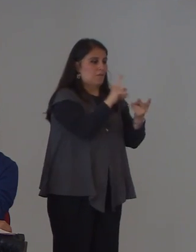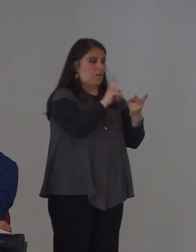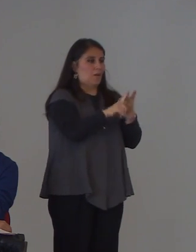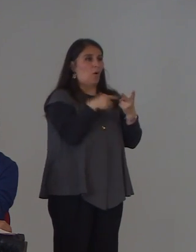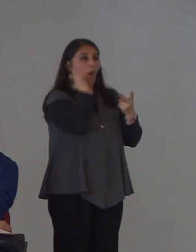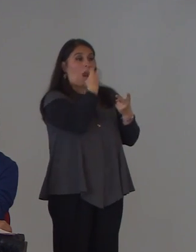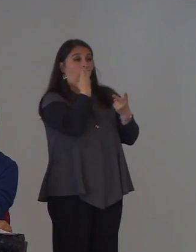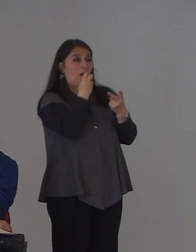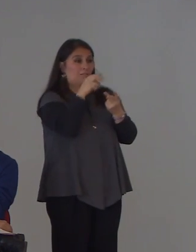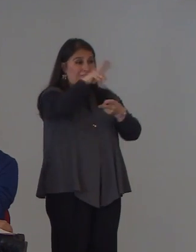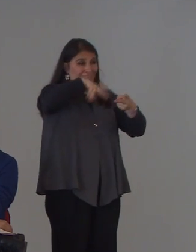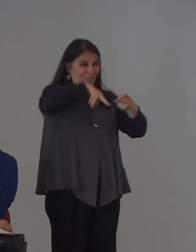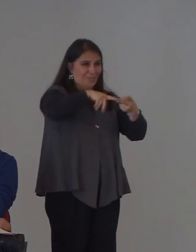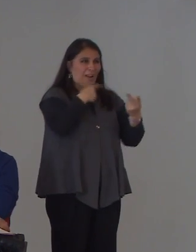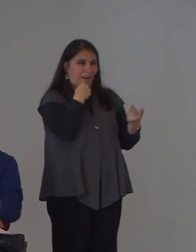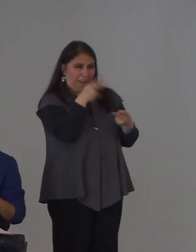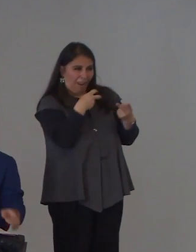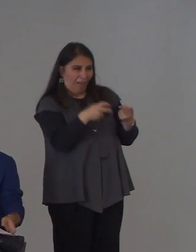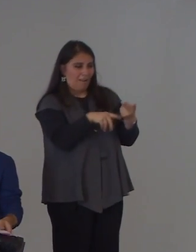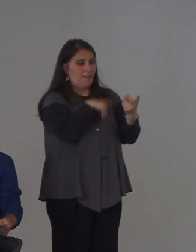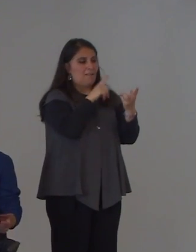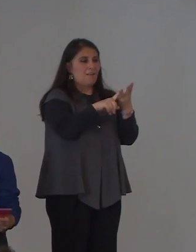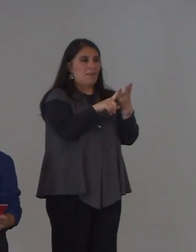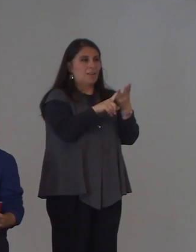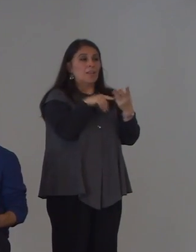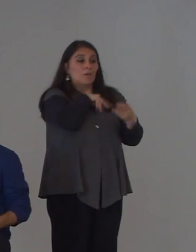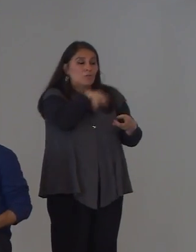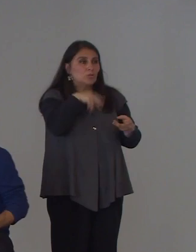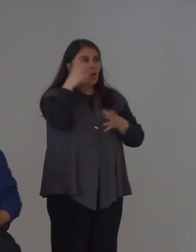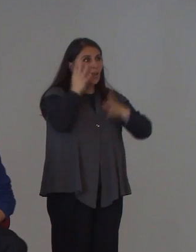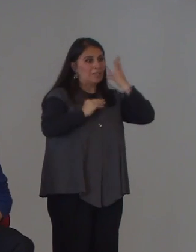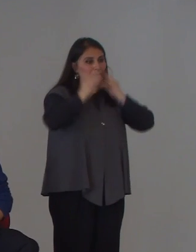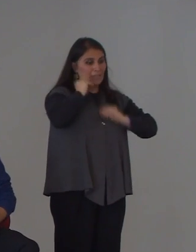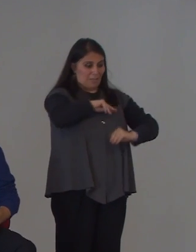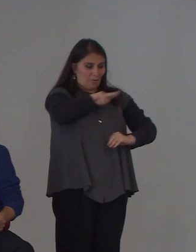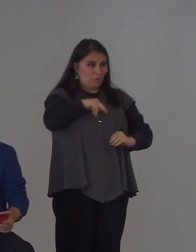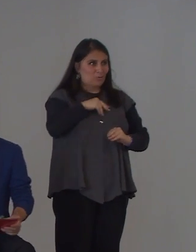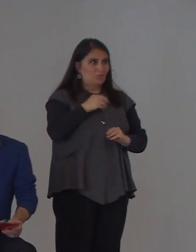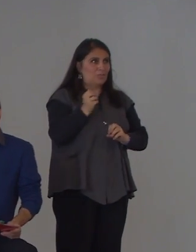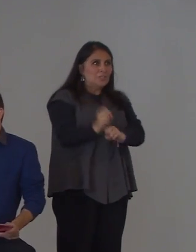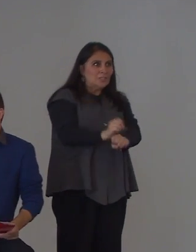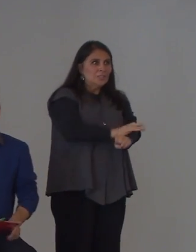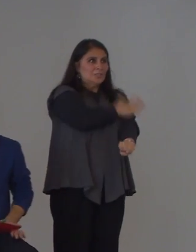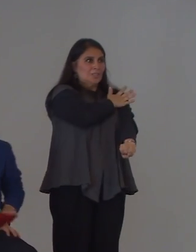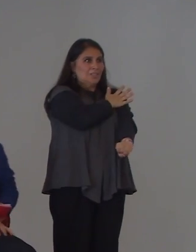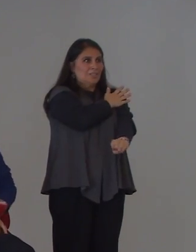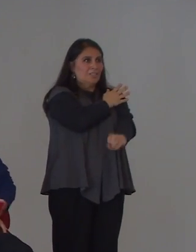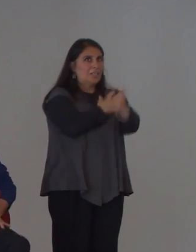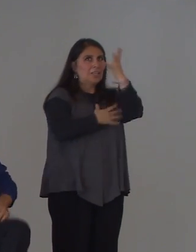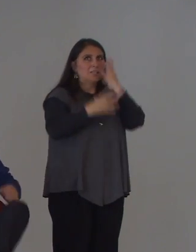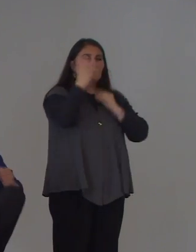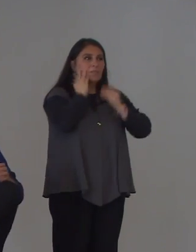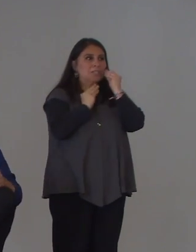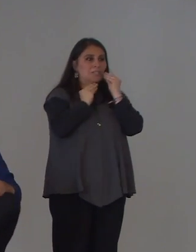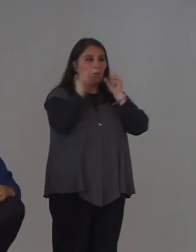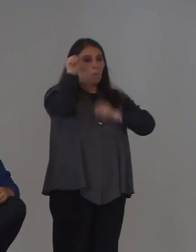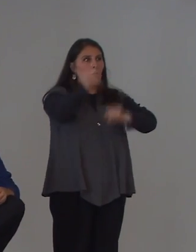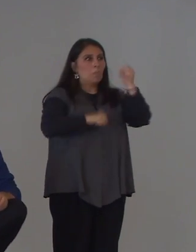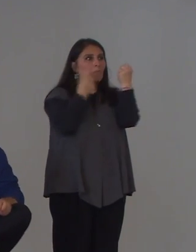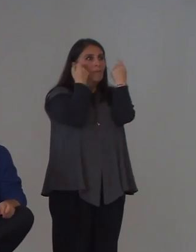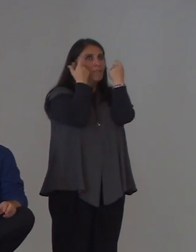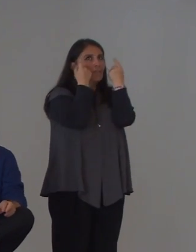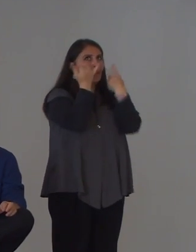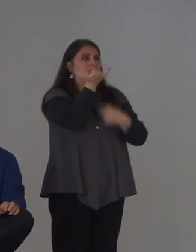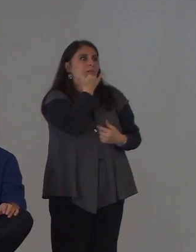narrativa, de que pueda transitar con nuestra propia experiencia emocional. Y digamos, bueno, entender